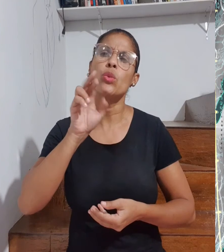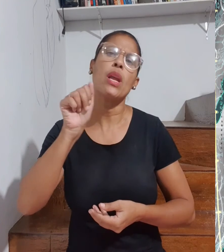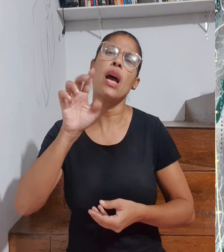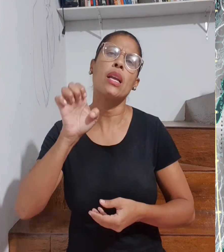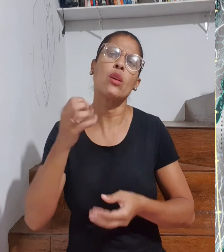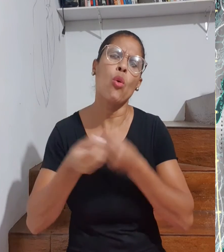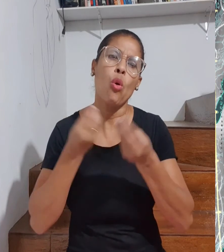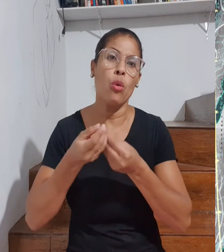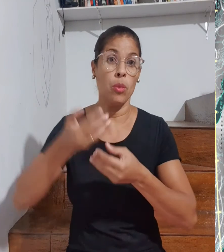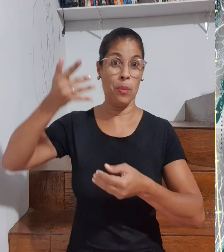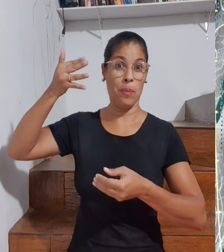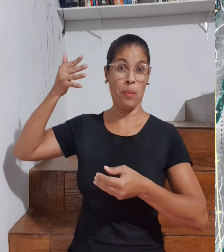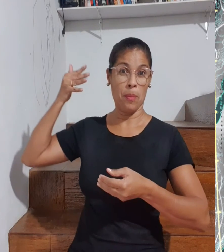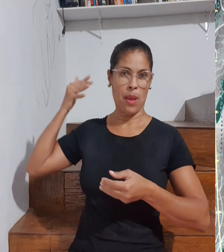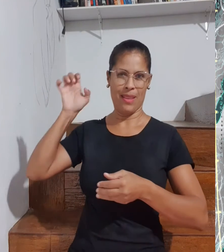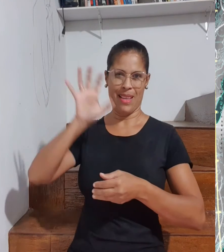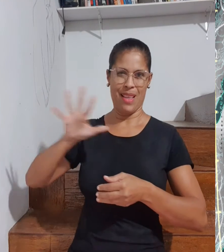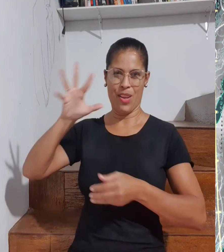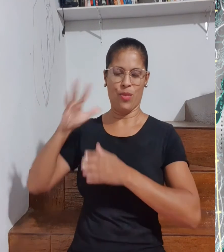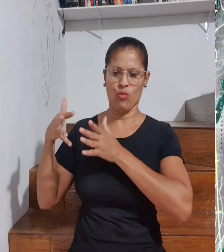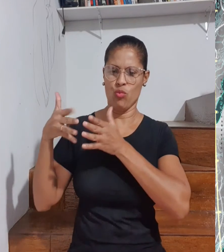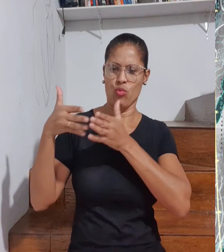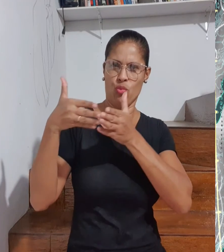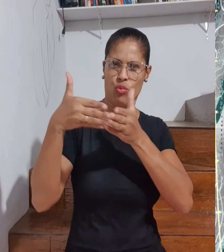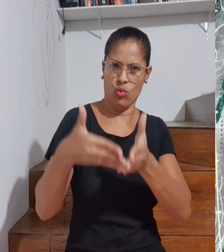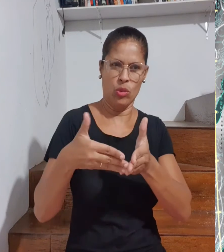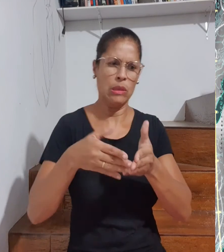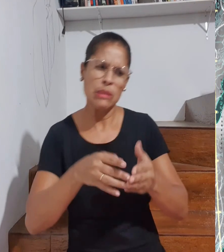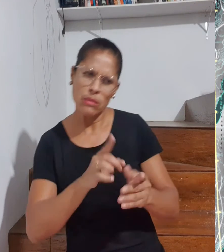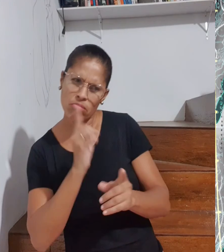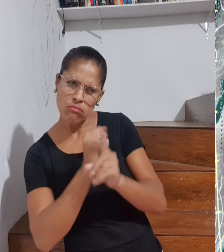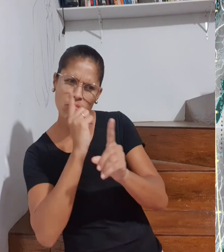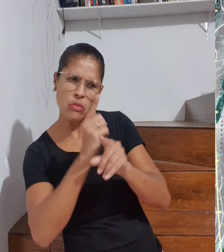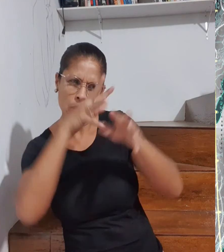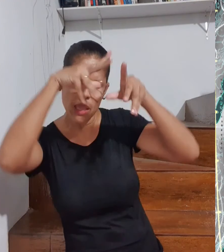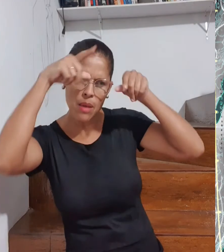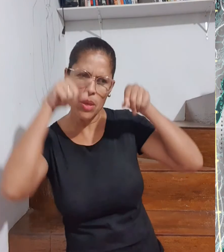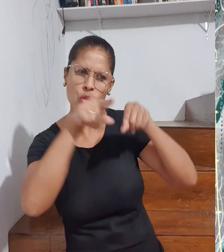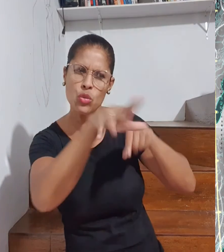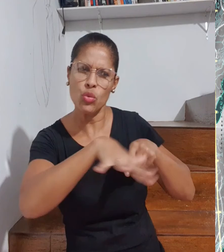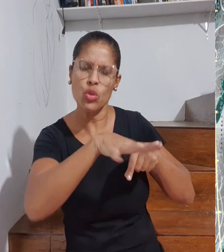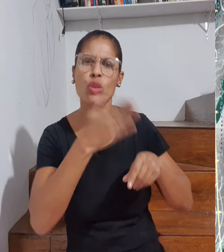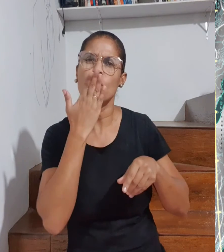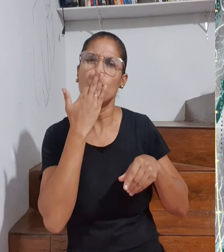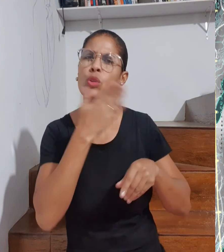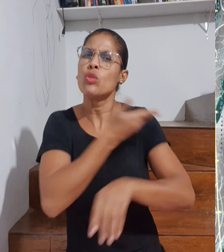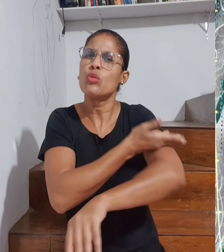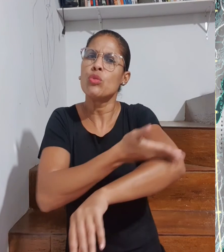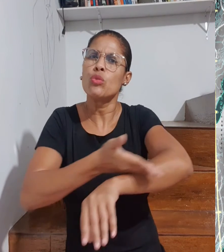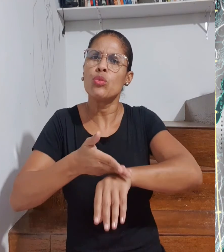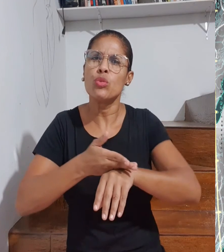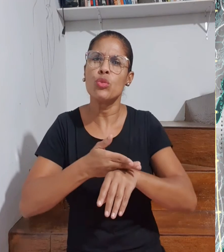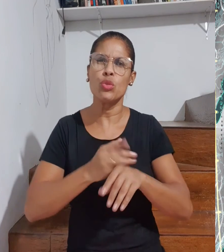curare começa quando colonizadores europeus observaram que em algumas tribos indígenas do Amazonas era